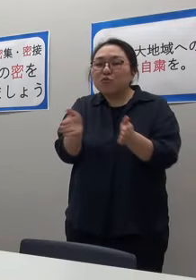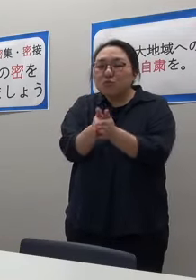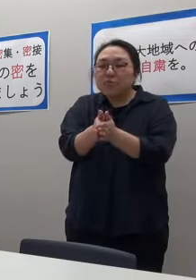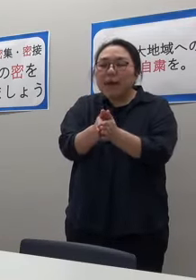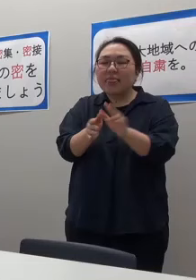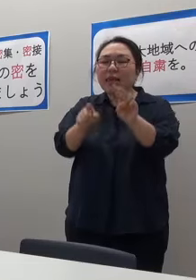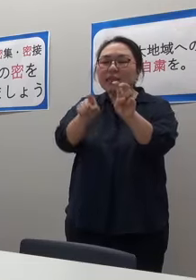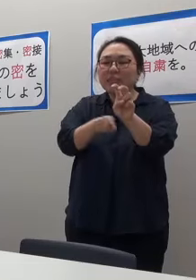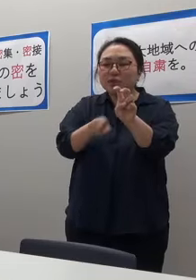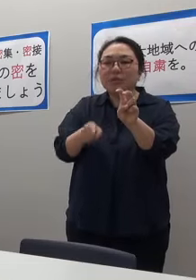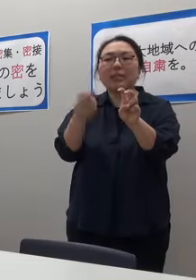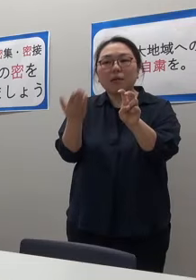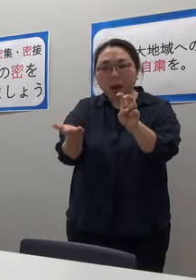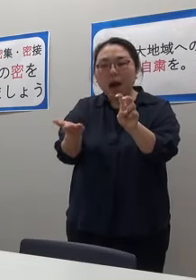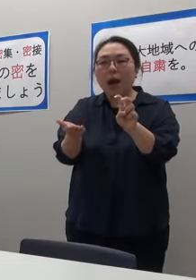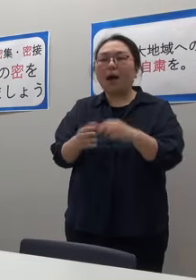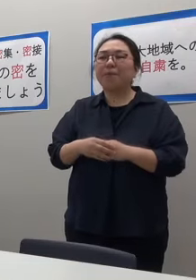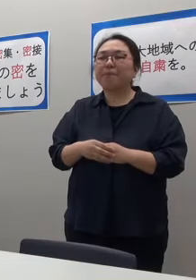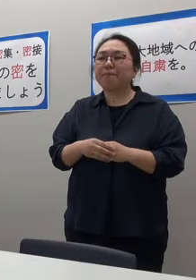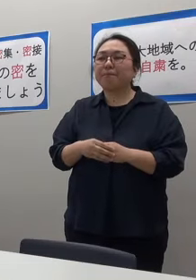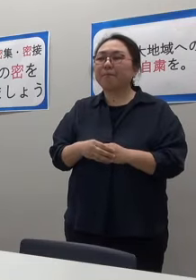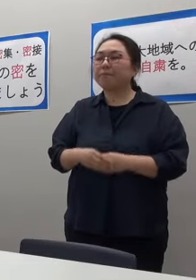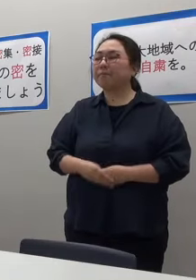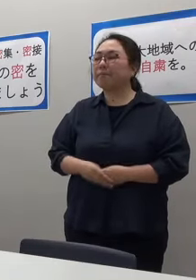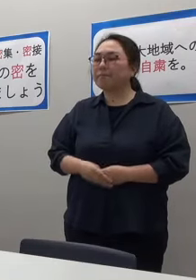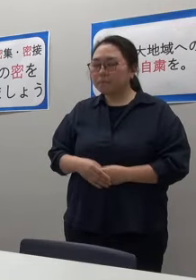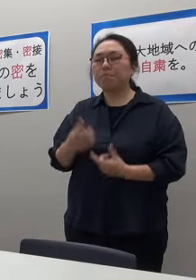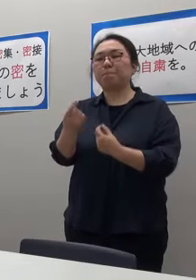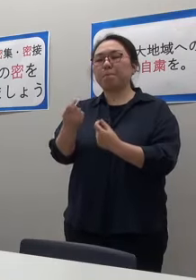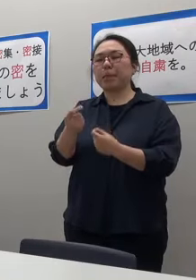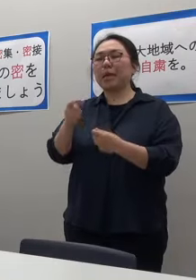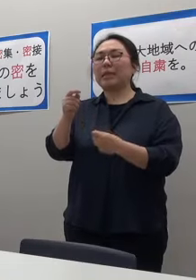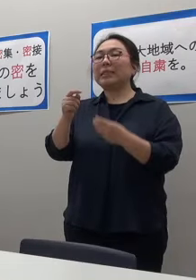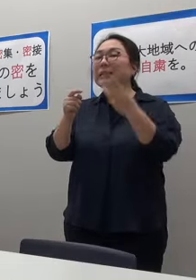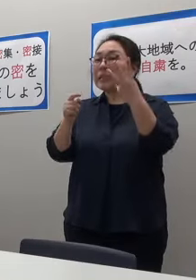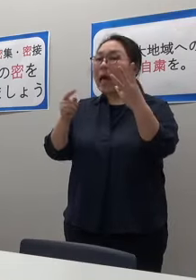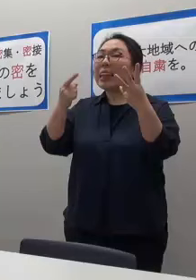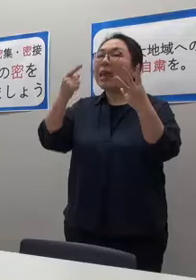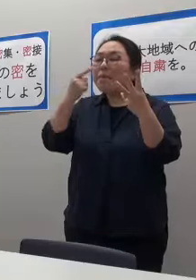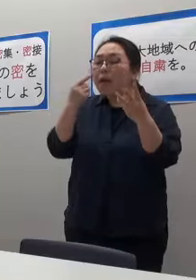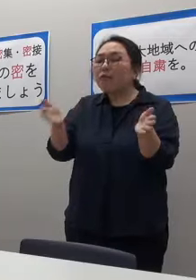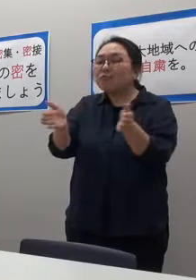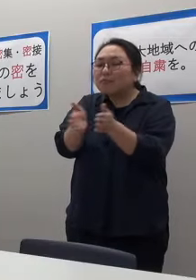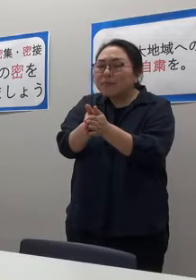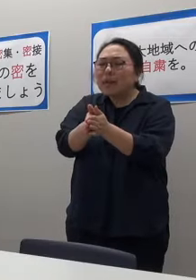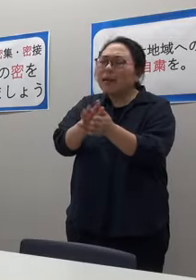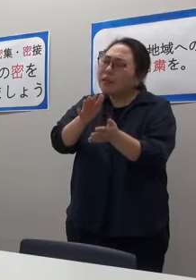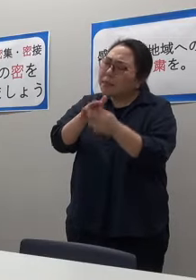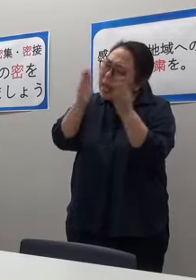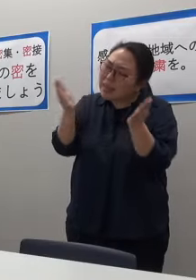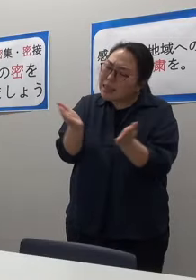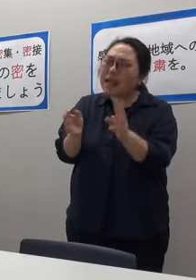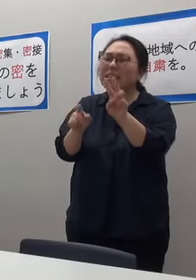3例目を入れて約20人だと、また今のところ正確な何人というのはまだ把握してい